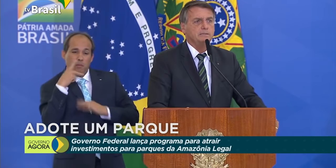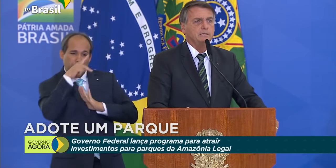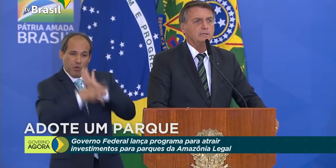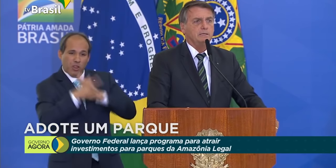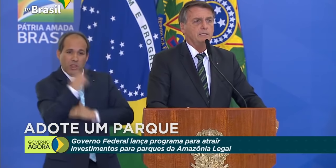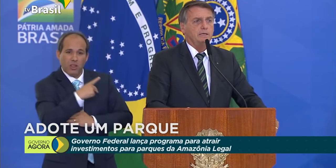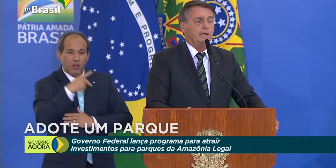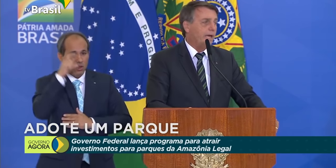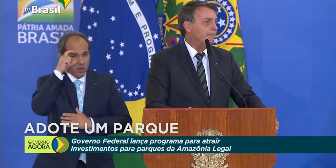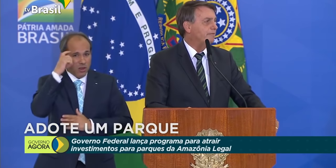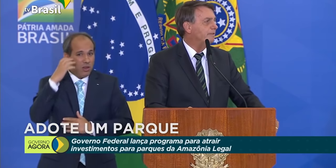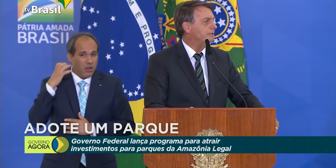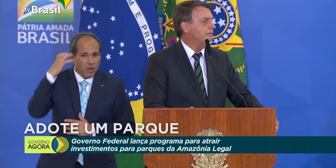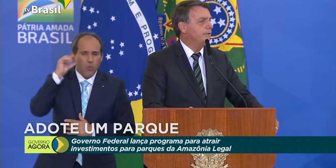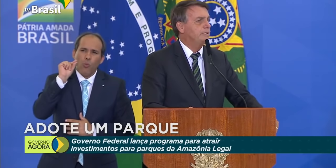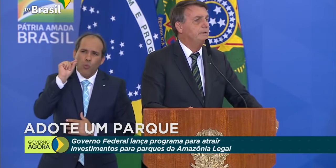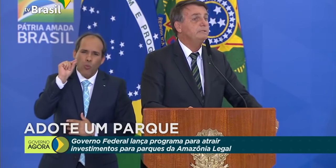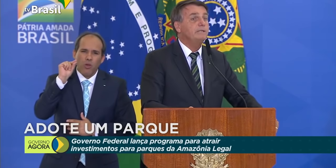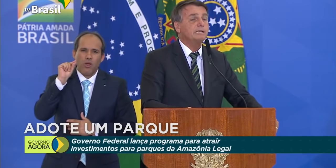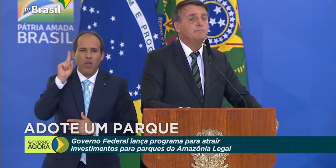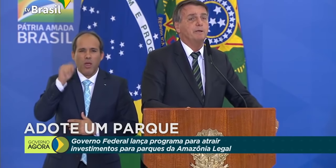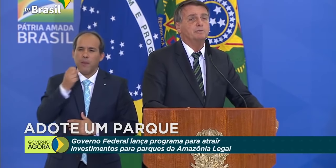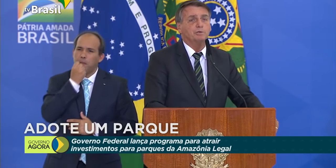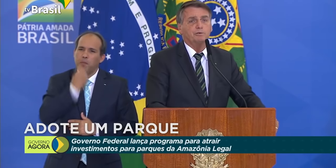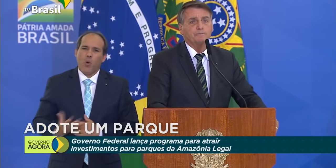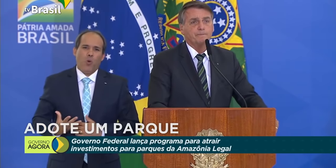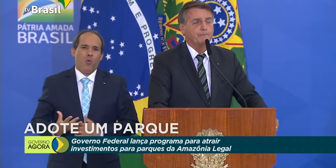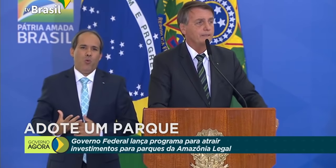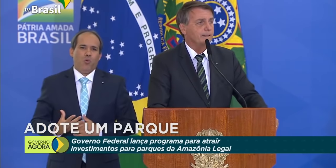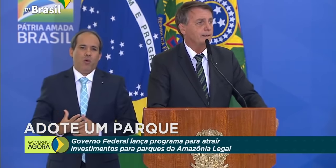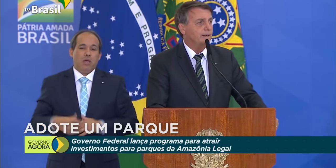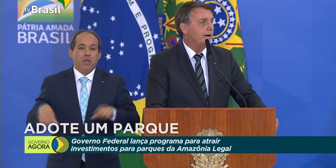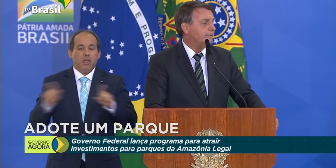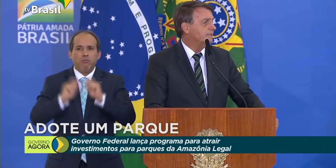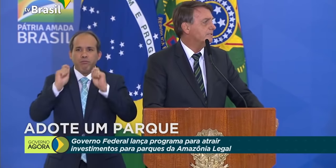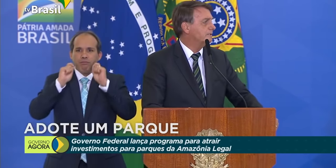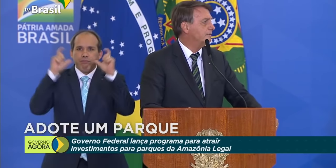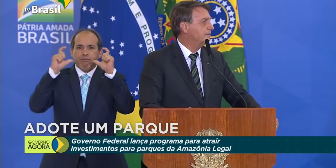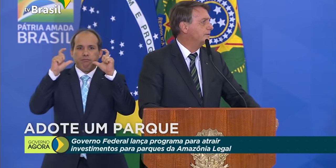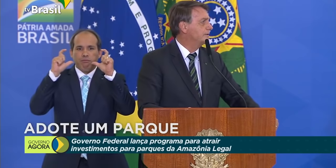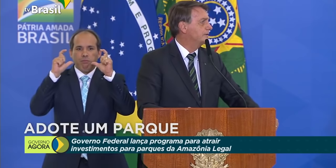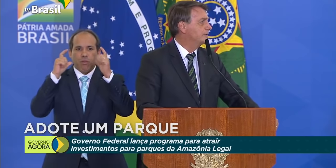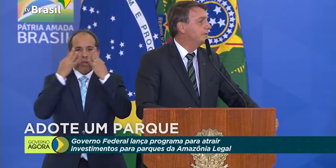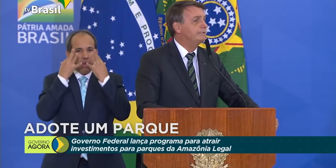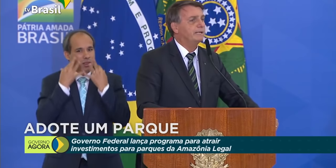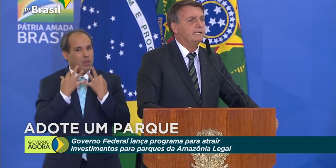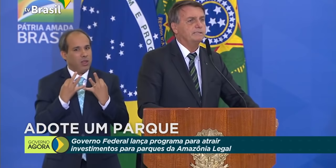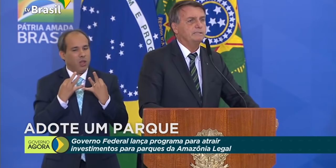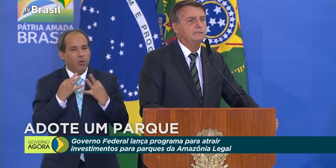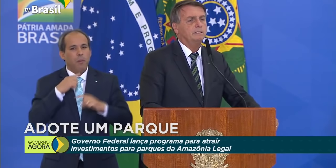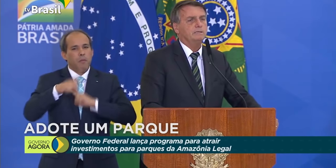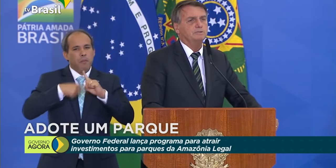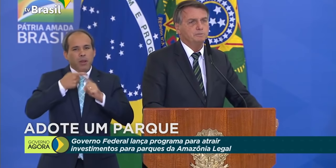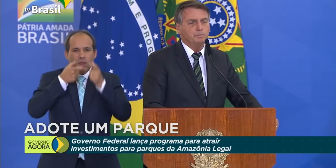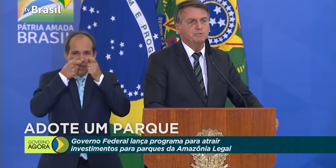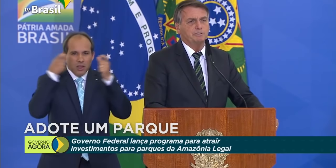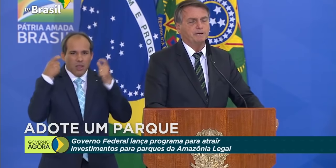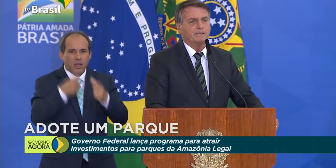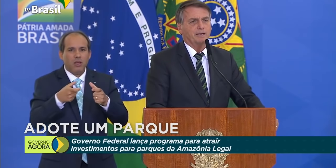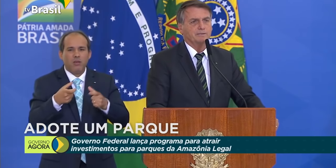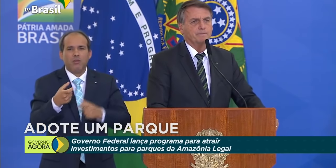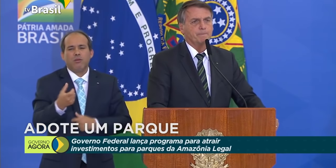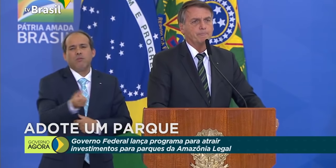do Ricardo Salles é bem-vindo e despertou a atenção e o interesse